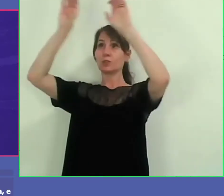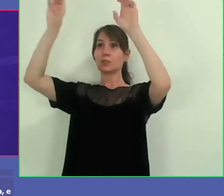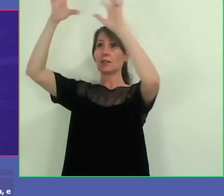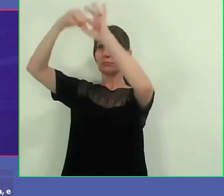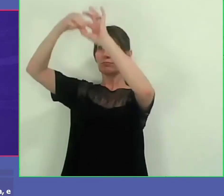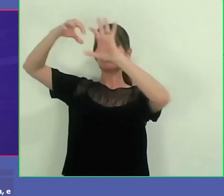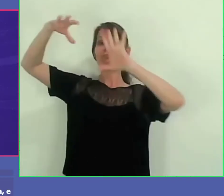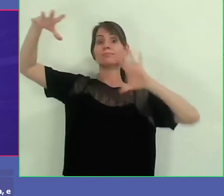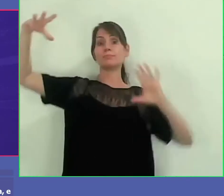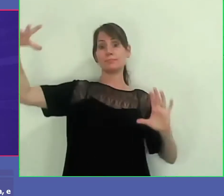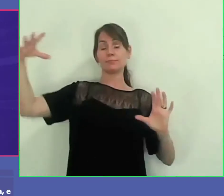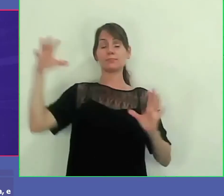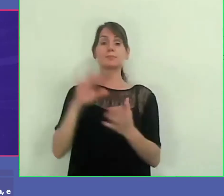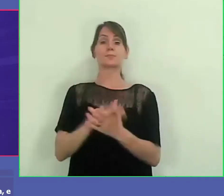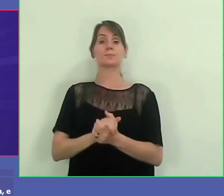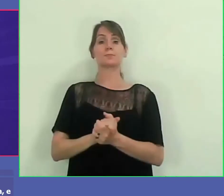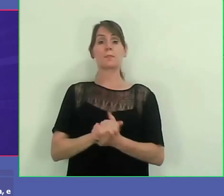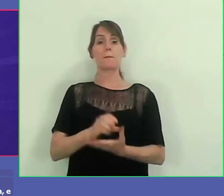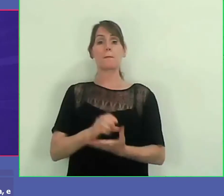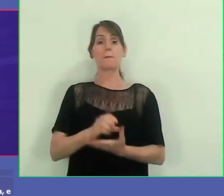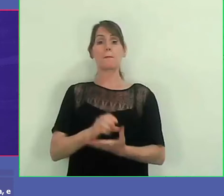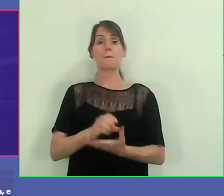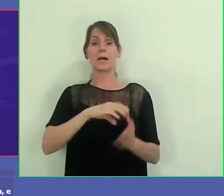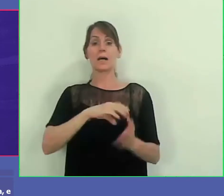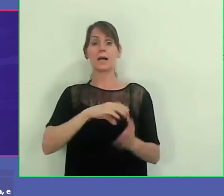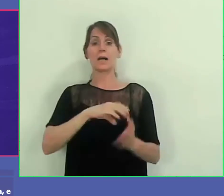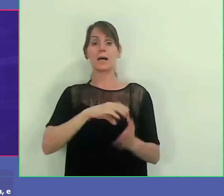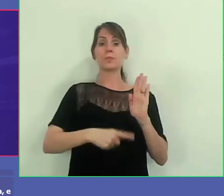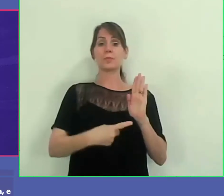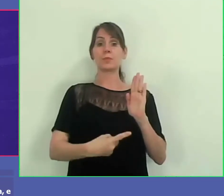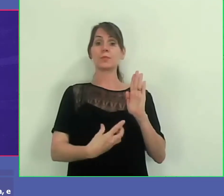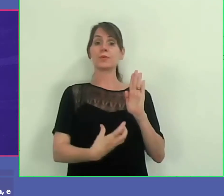Mateus 16, né?